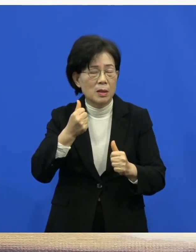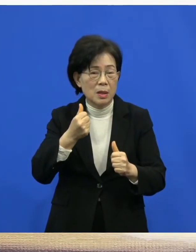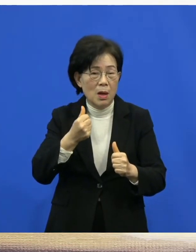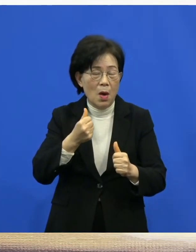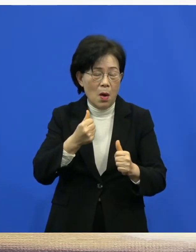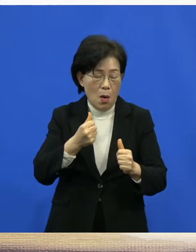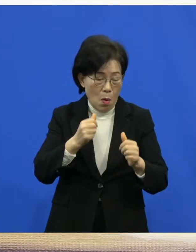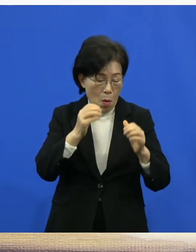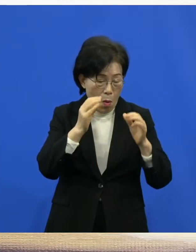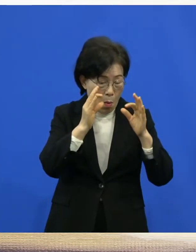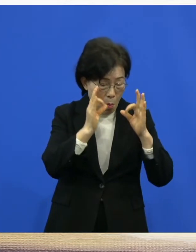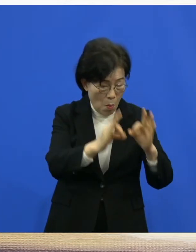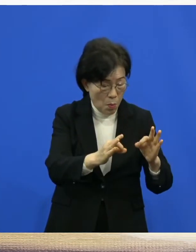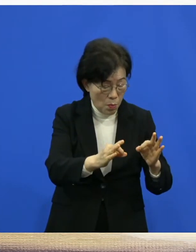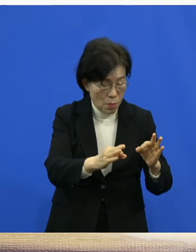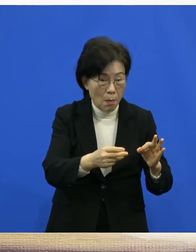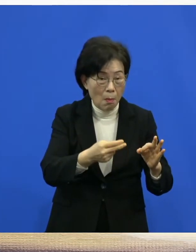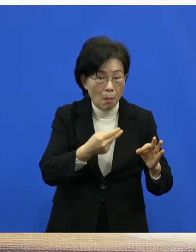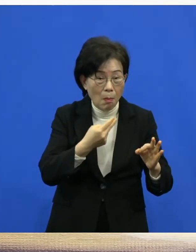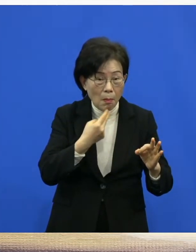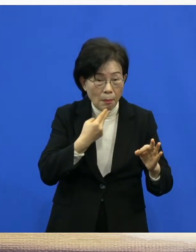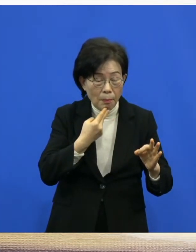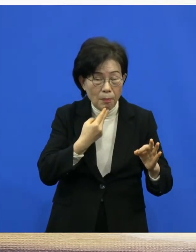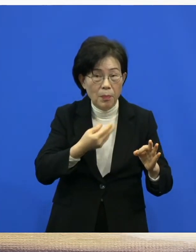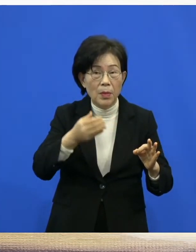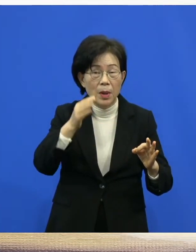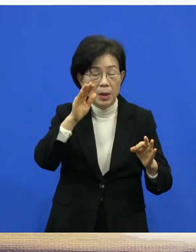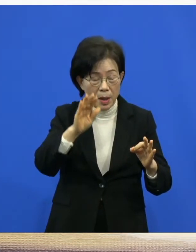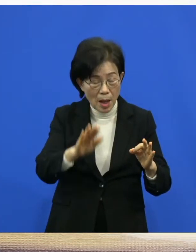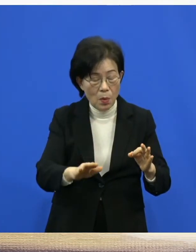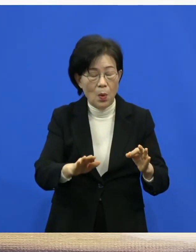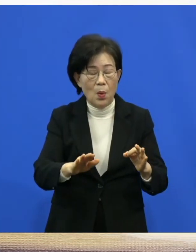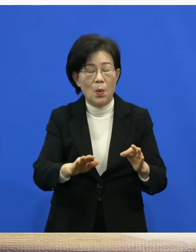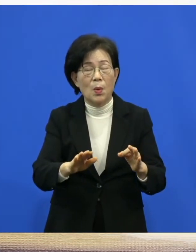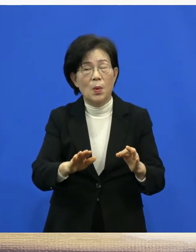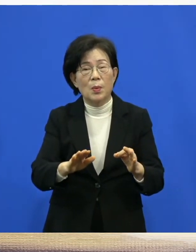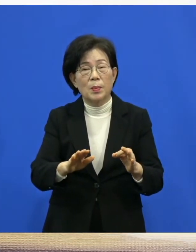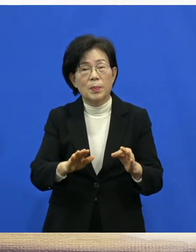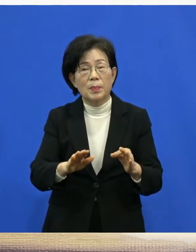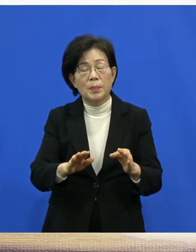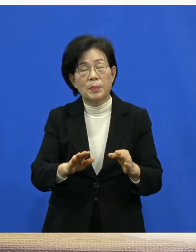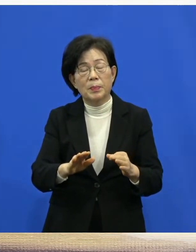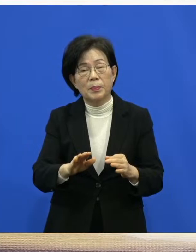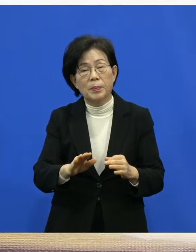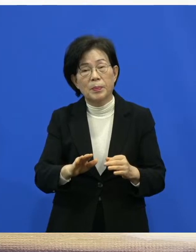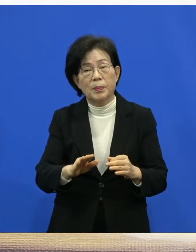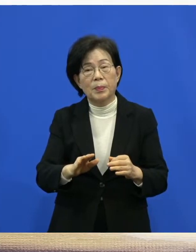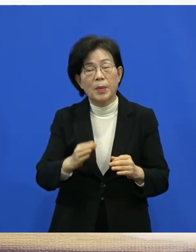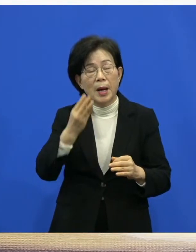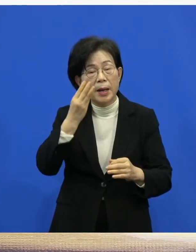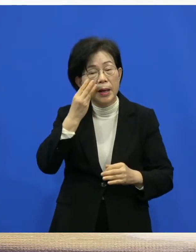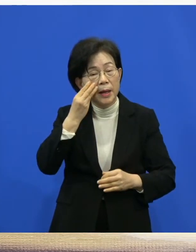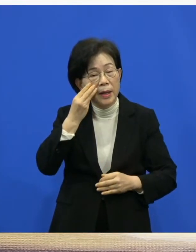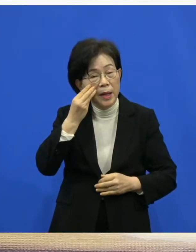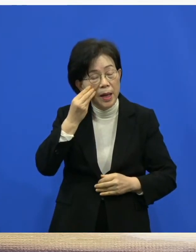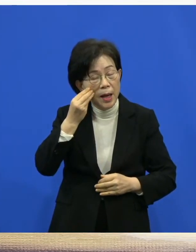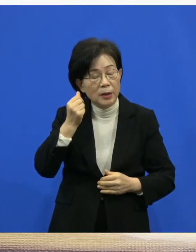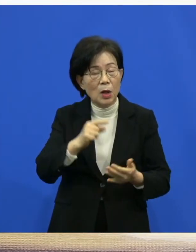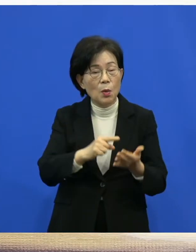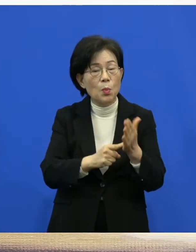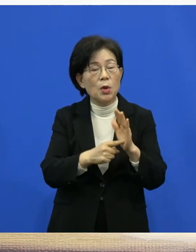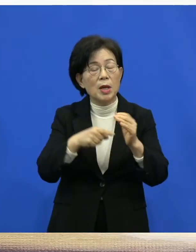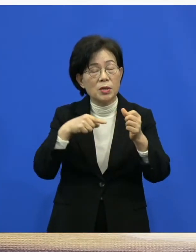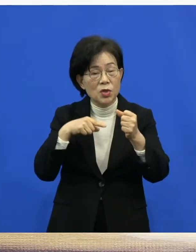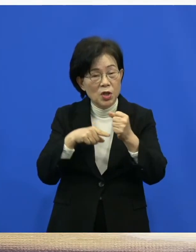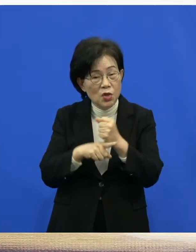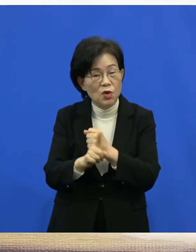요셉의 지금의 상황을 보면 형통이라는 단어를 도무지 찾아낼 길이 없지만 그 형통이라고 표현할 수 있는